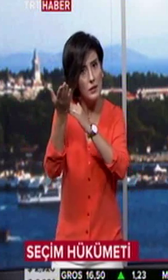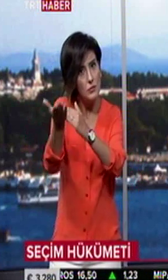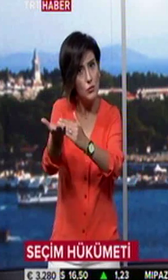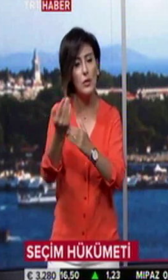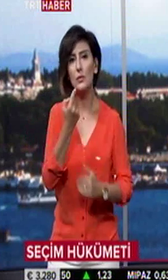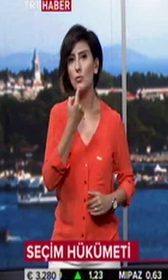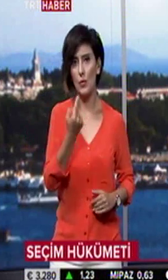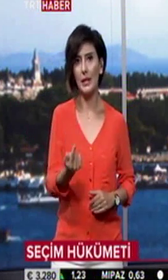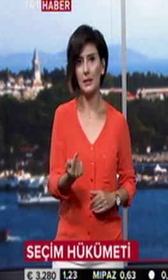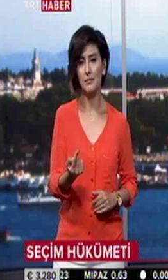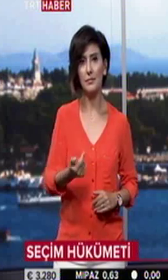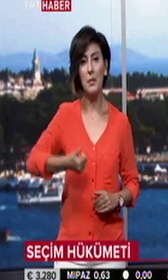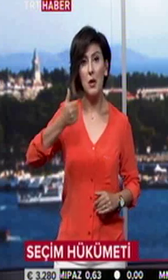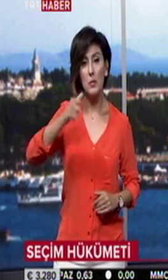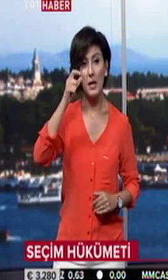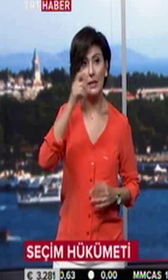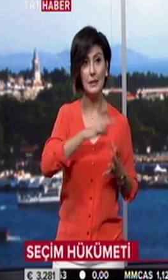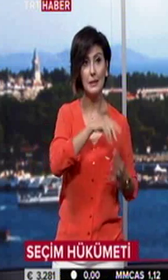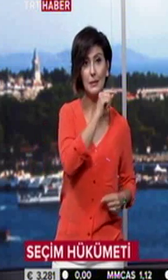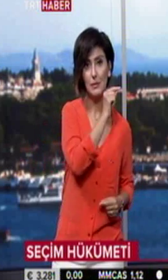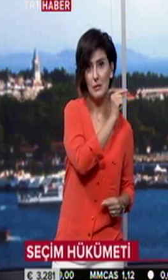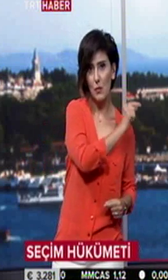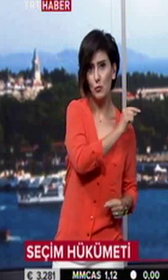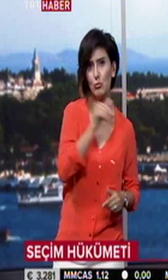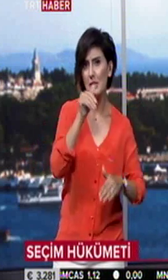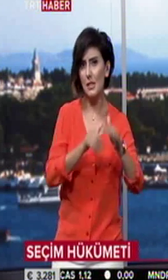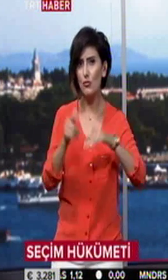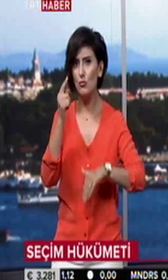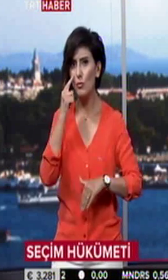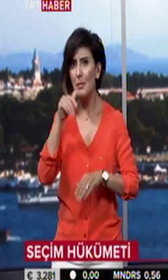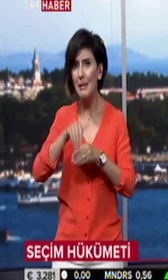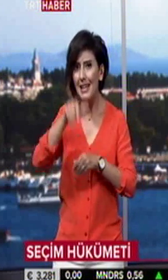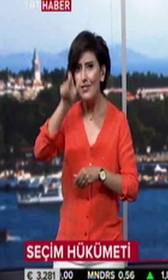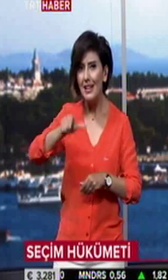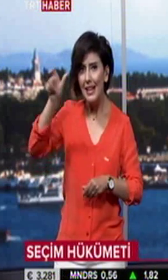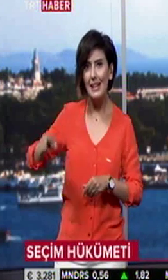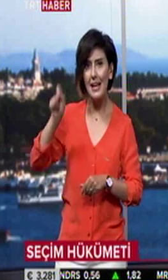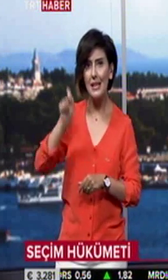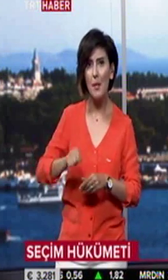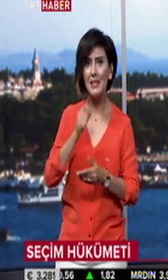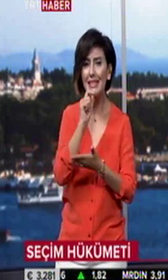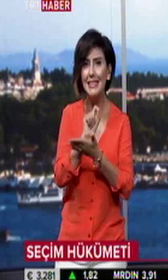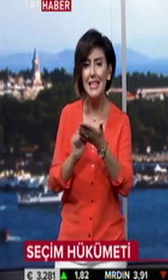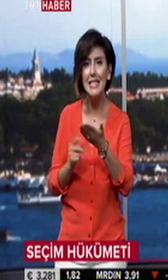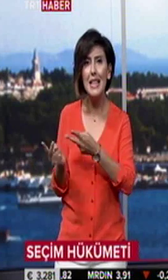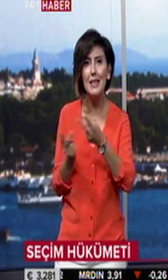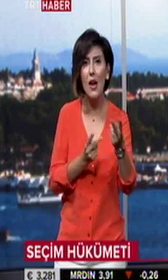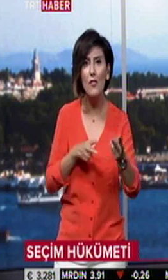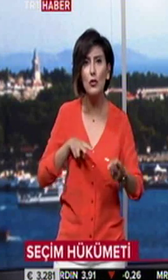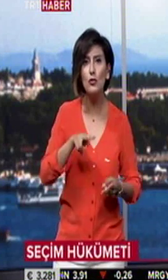Erdoğan'a sunacağını söyledi. Başbakan Ahmet Davutoğlu, seçim hükümetinde milletvekillerine yaptığı yazılı davete yönelik